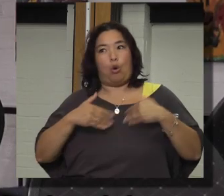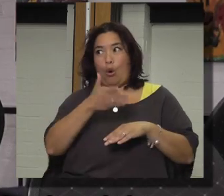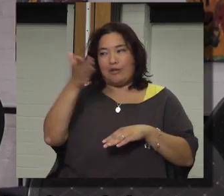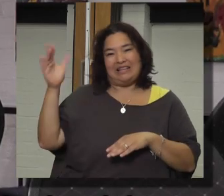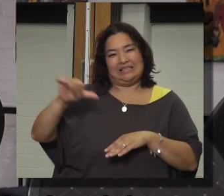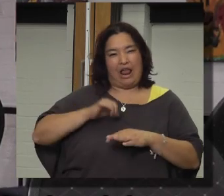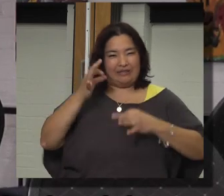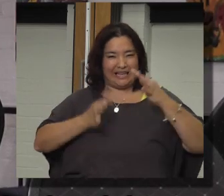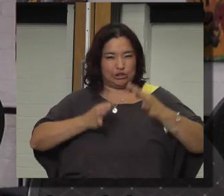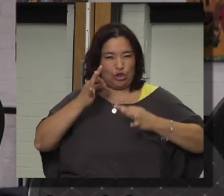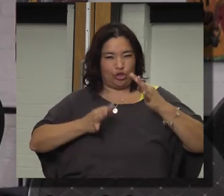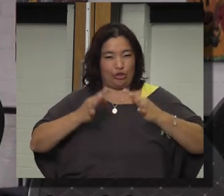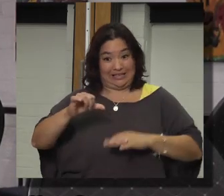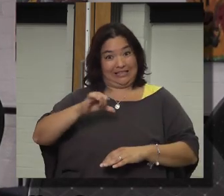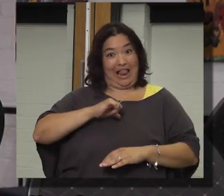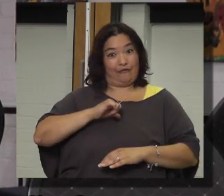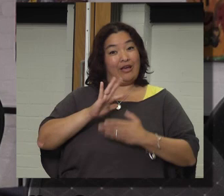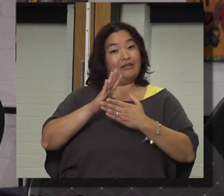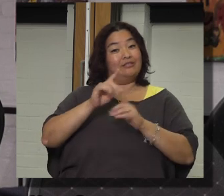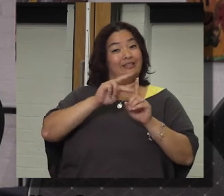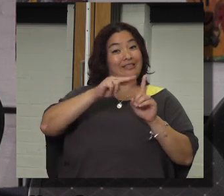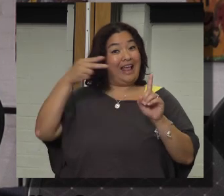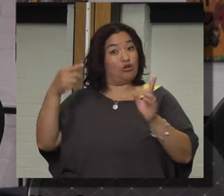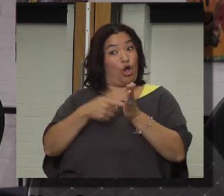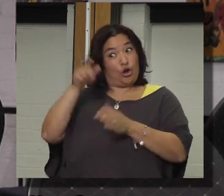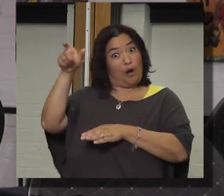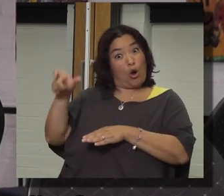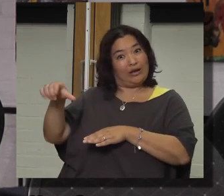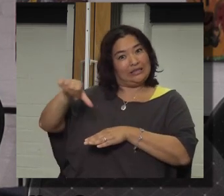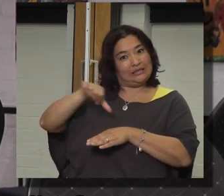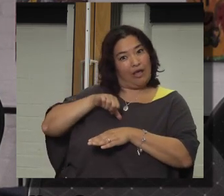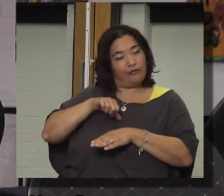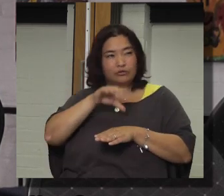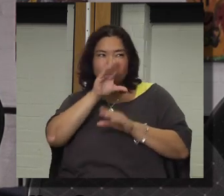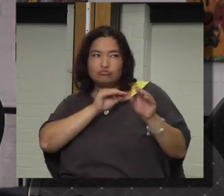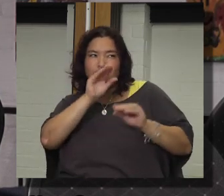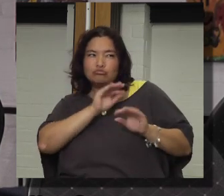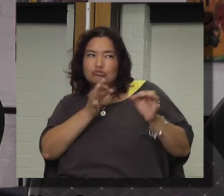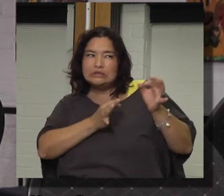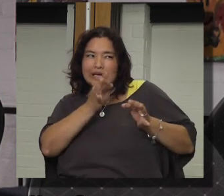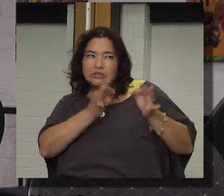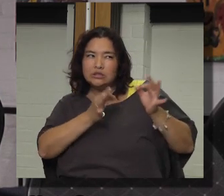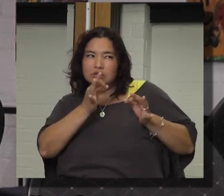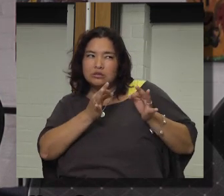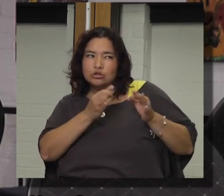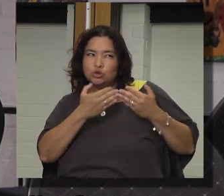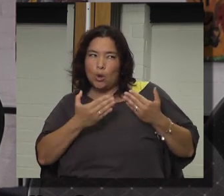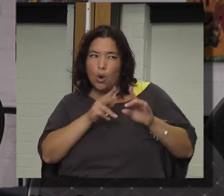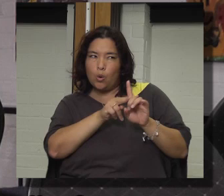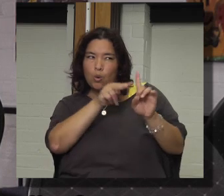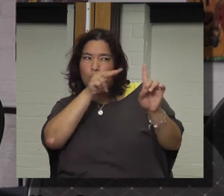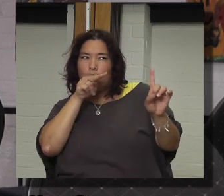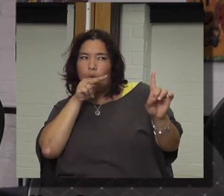mensen die zelf de testen hebben gedaan. Die zelf als Teletalk-gebruiker testen hebben gedaan om erachter te